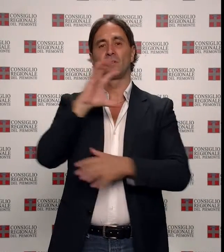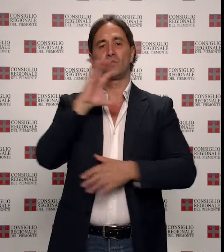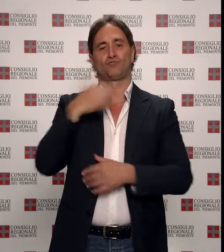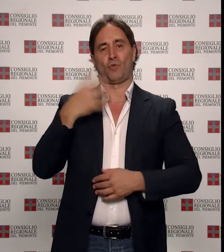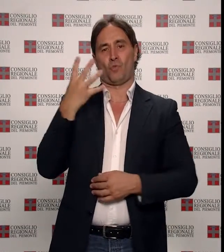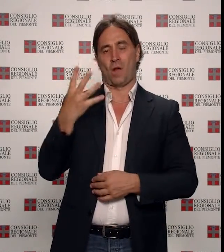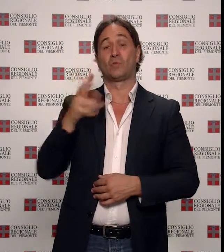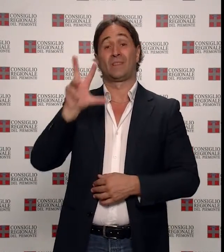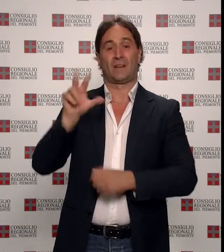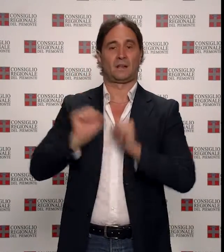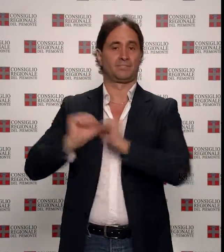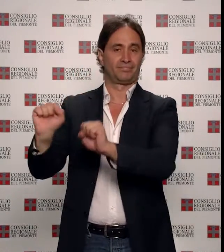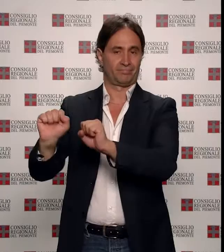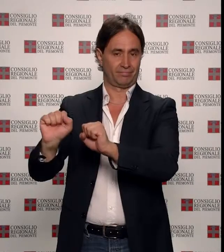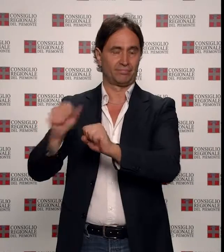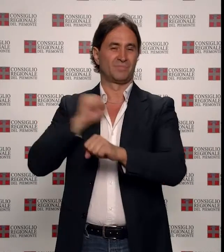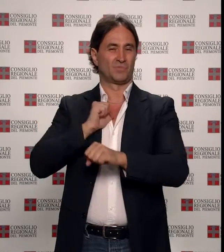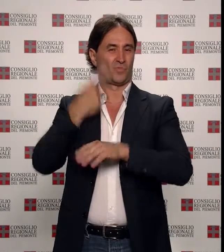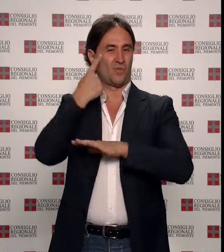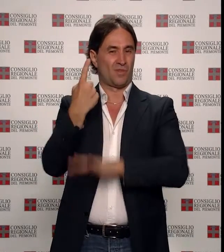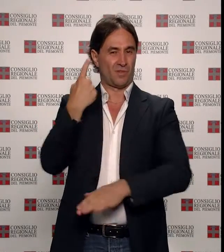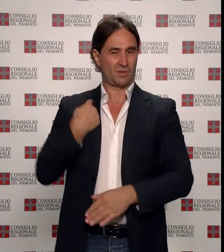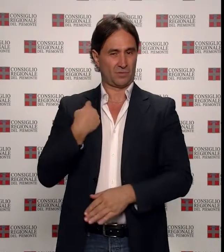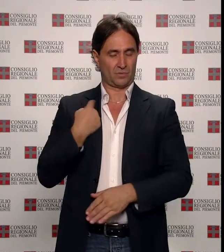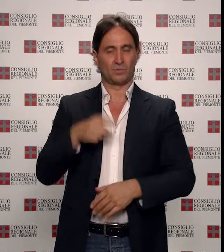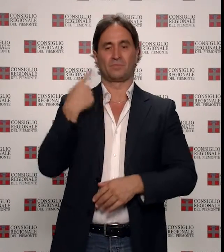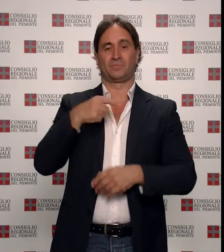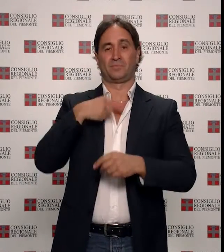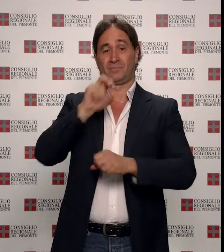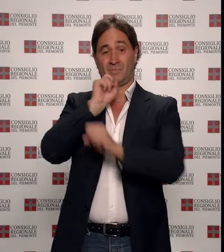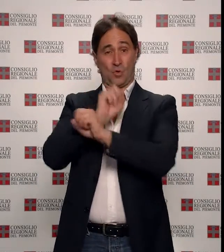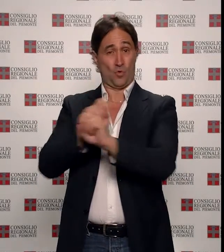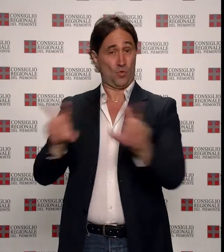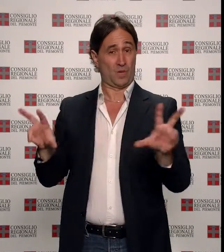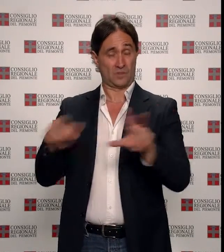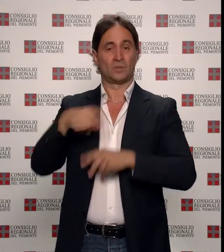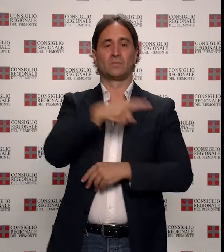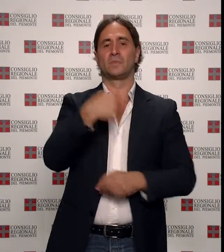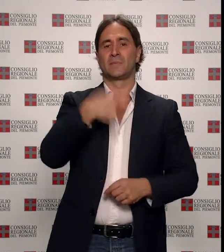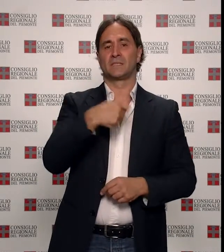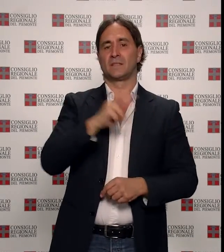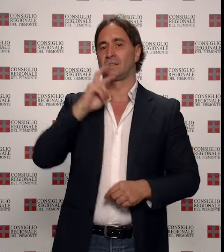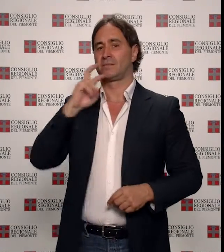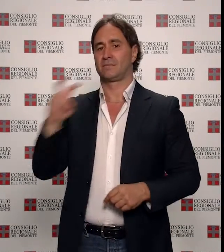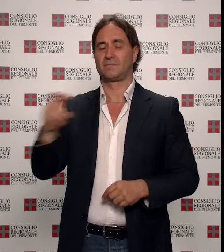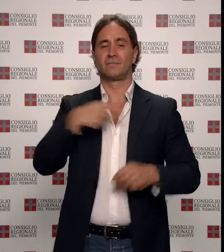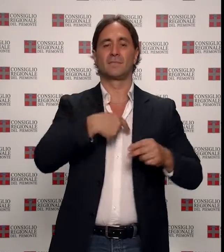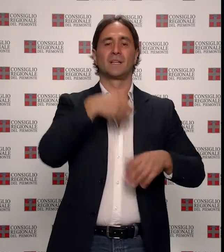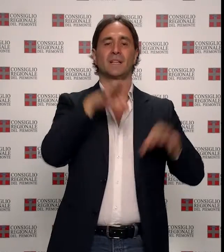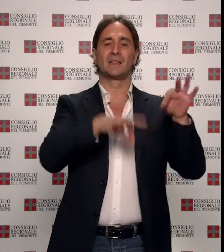elezioni regionali dello scorso anno. Al termine della comunicazione, nella quale il presidente ha affermato che il tribunale amministrativo ha riconosciuto legittima la